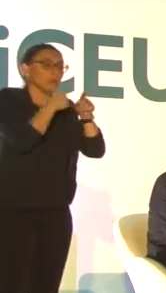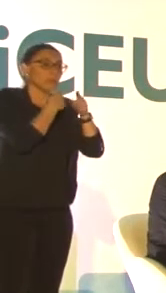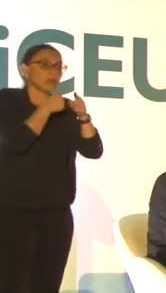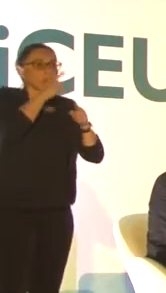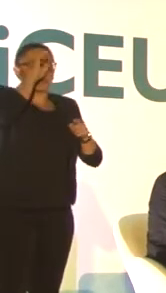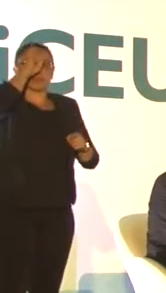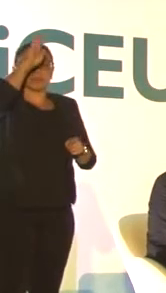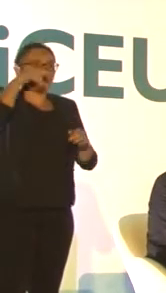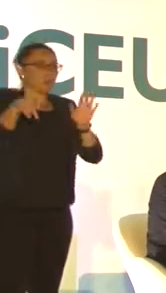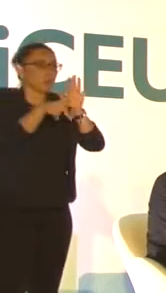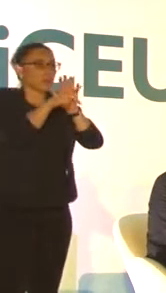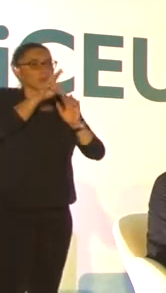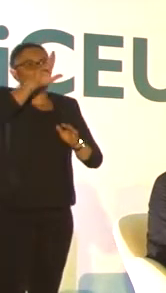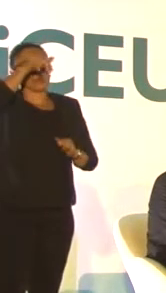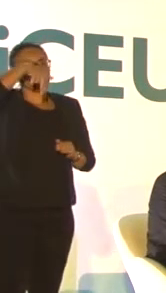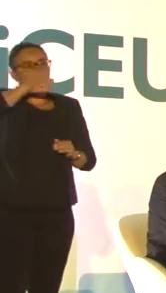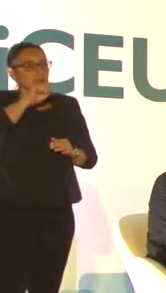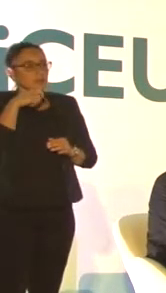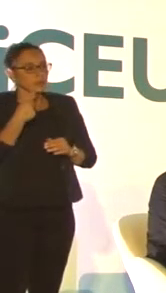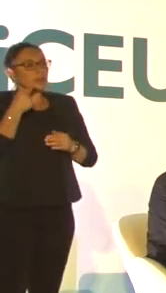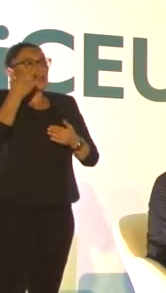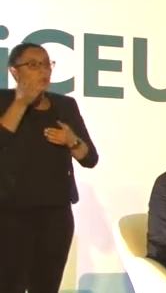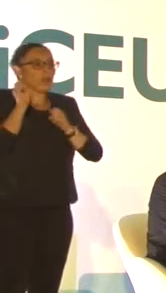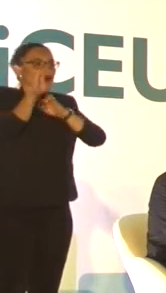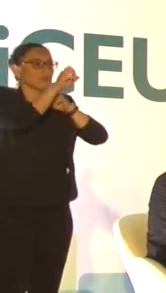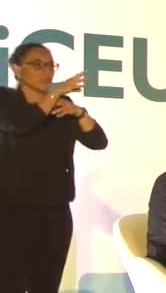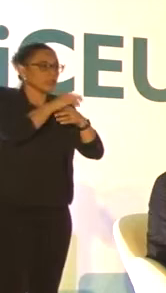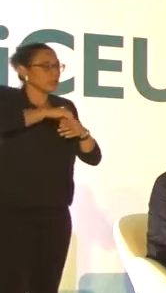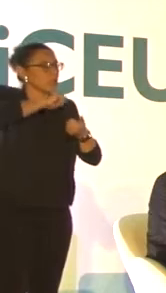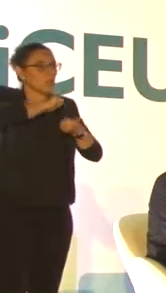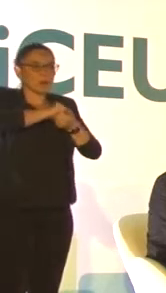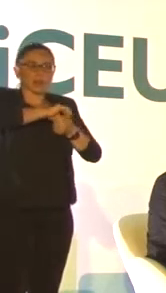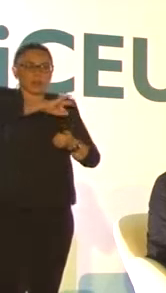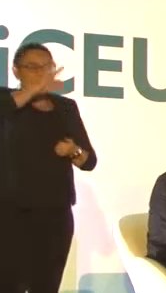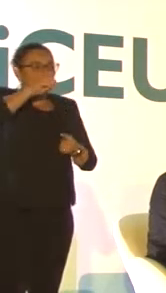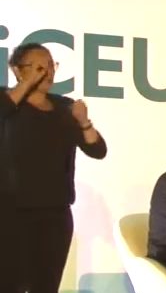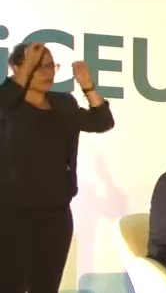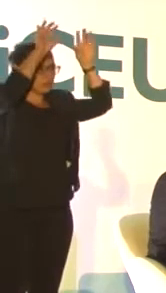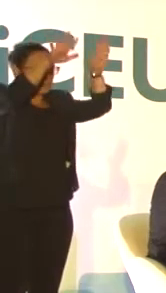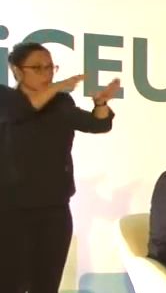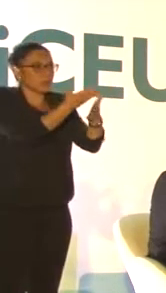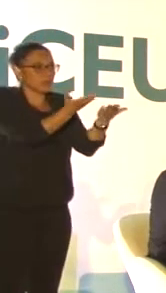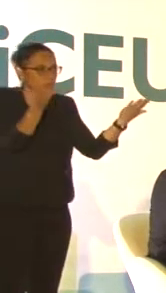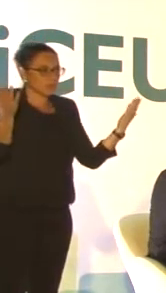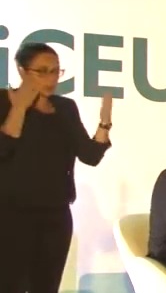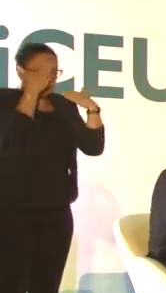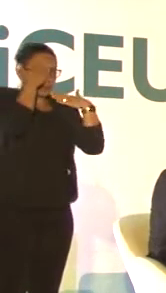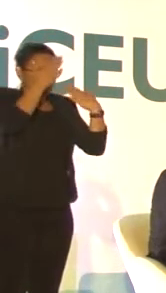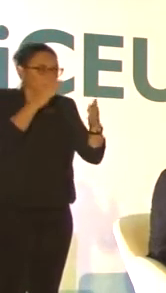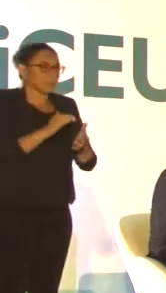ensino superior de qualidade. Muito obrigado, que Deus abençoe a todos vocês.